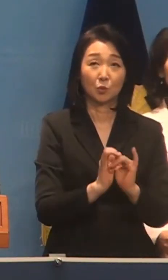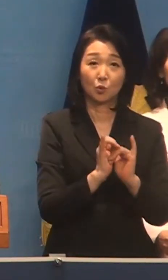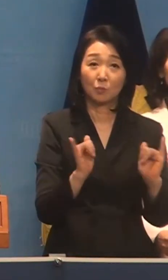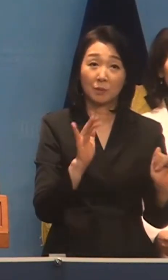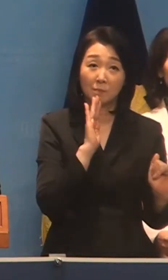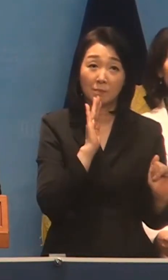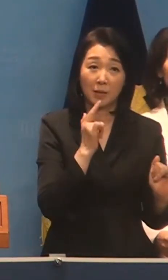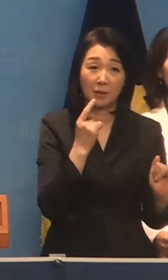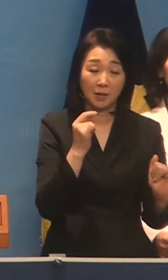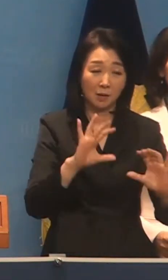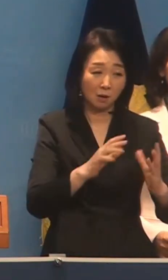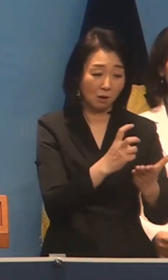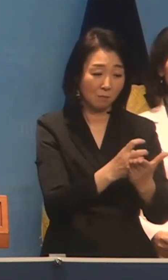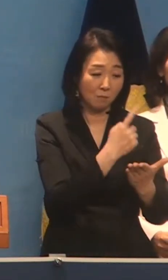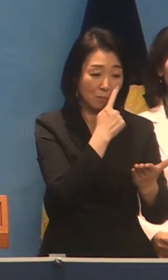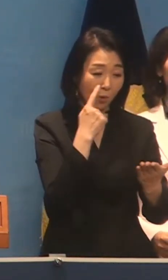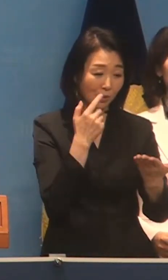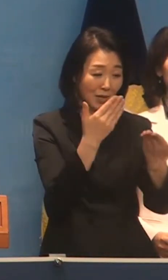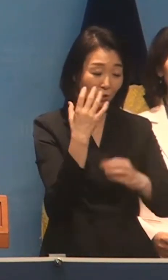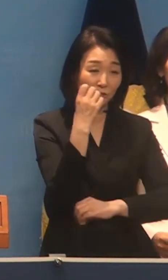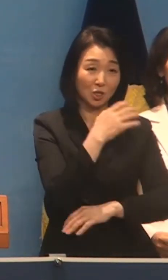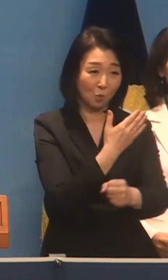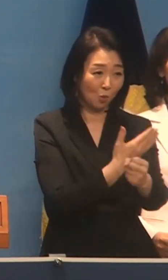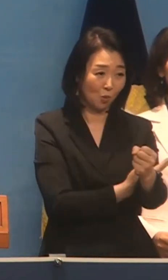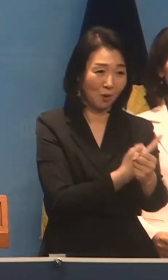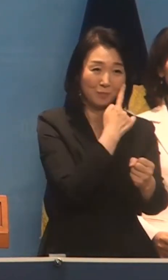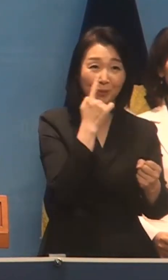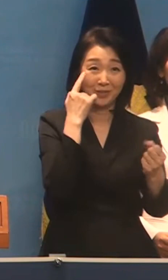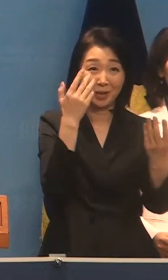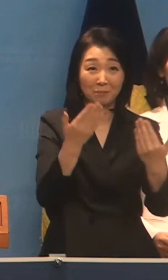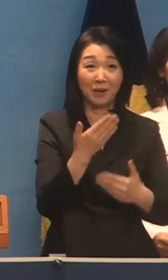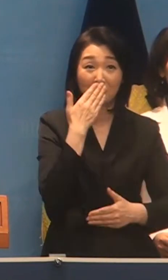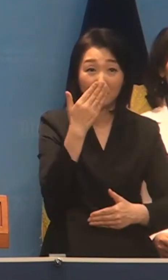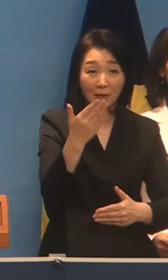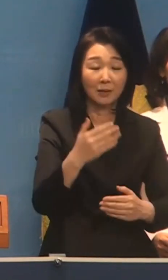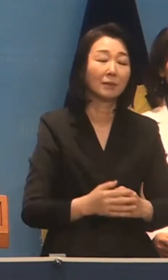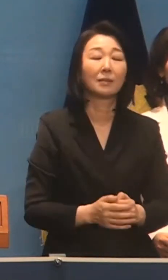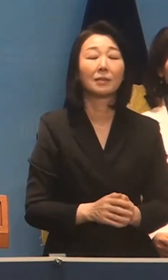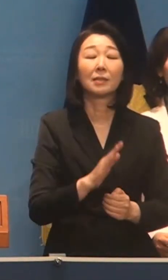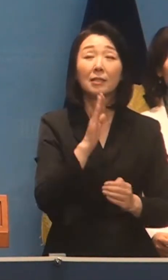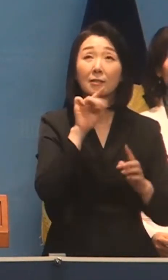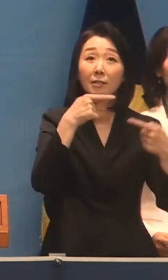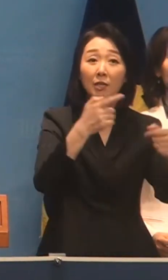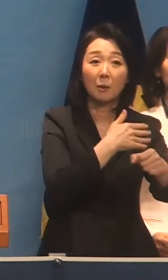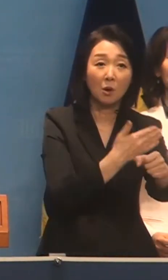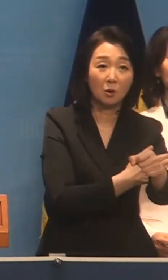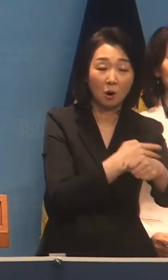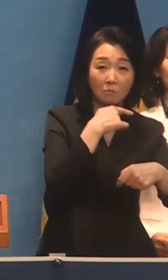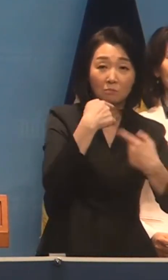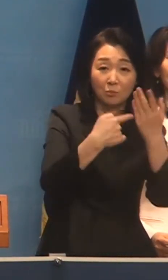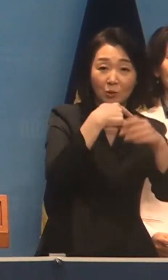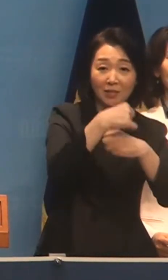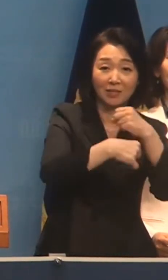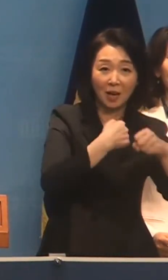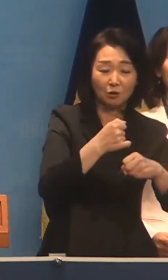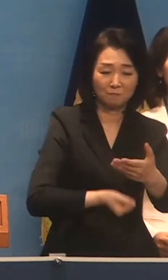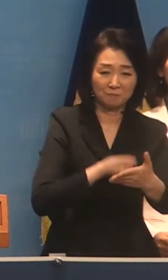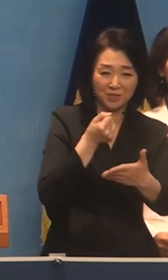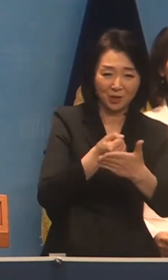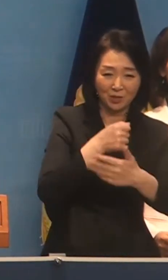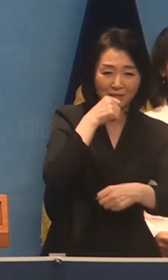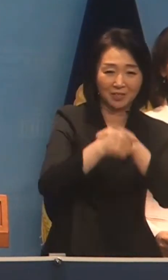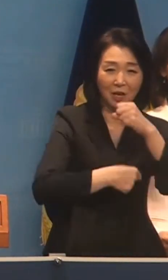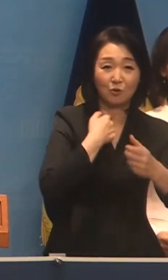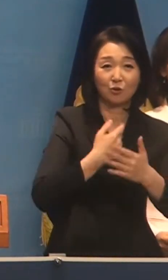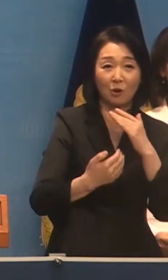국민이라면 누구나 헌법이 보장한 기본권을 보장받습니다. 참정권은 물론 표현의 자유와 결사의 자유를 누릴